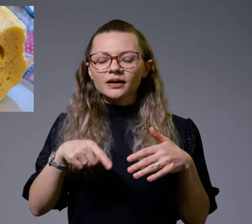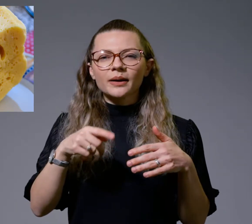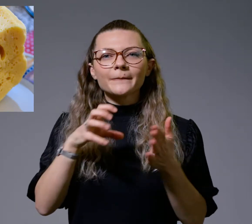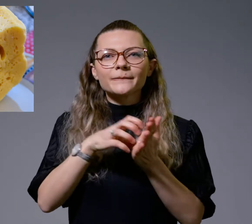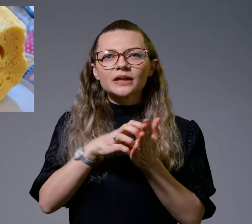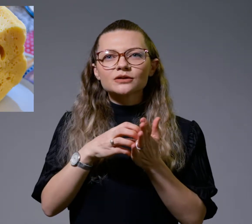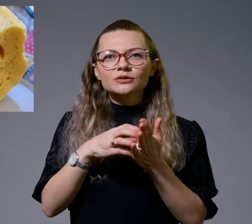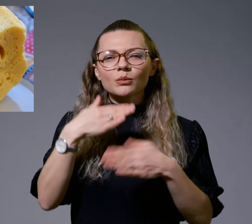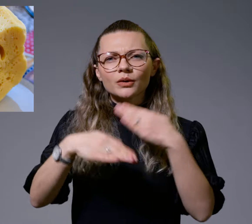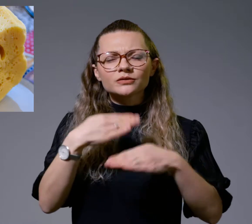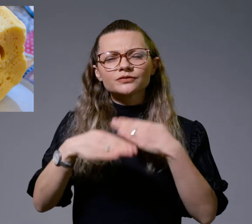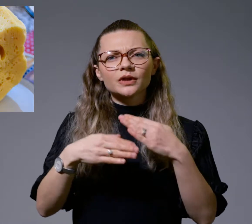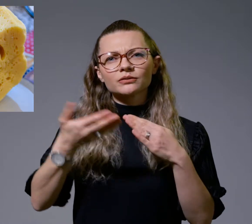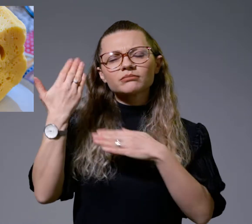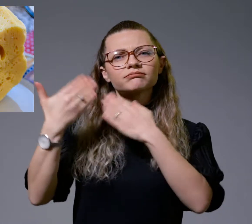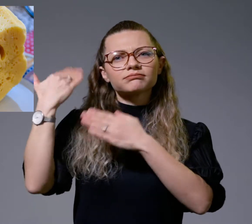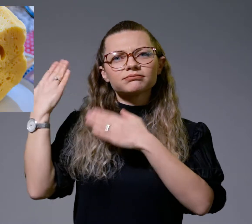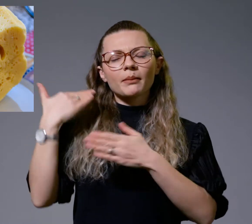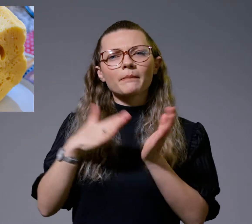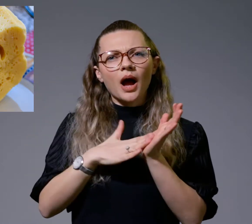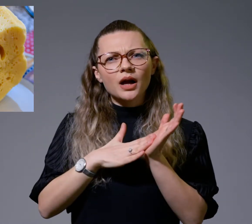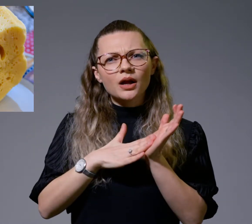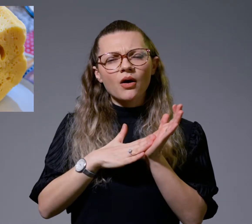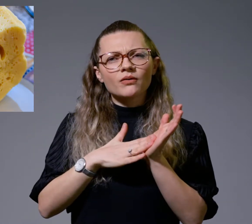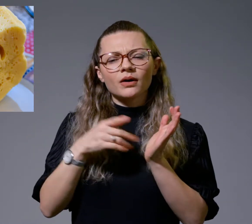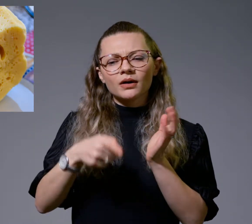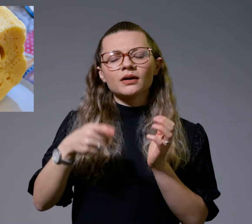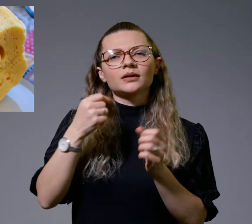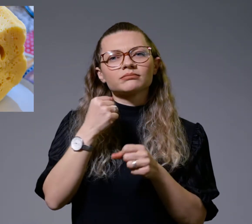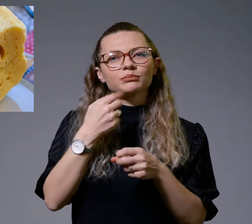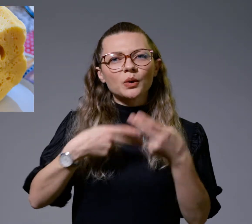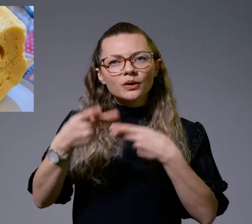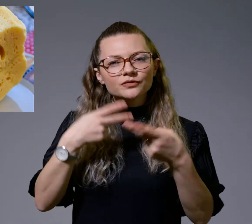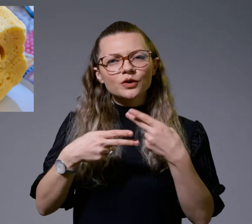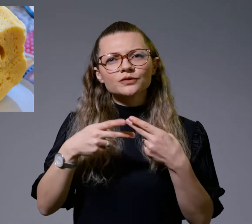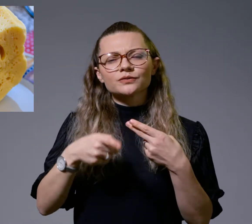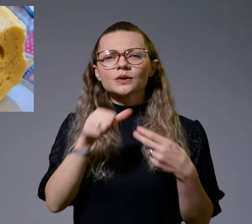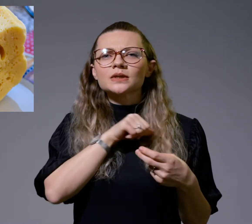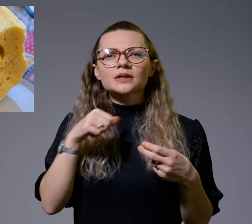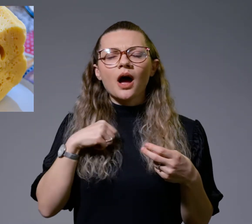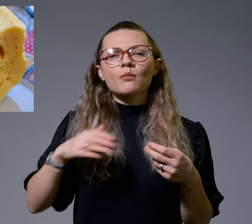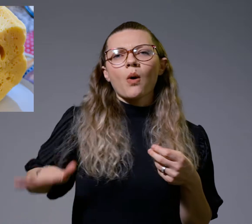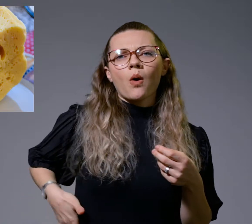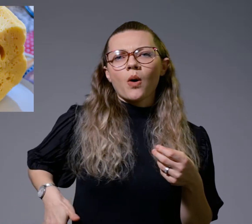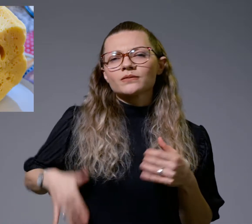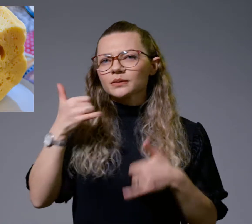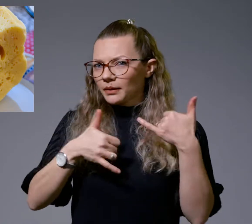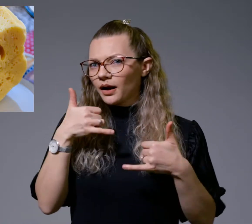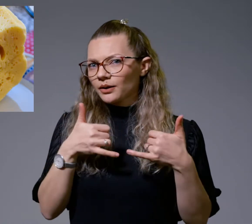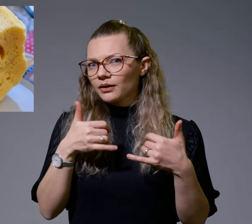регионот Мариово, кое во минатото се изработувало исклучиво од овчо млеко. Името го